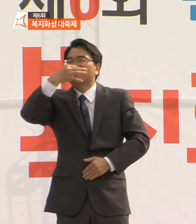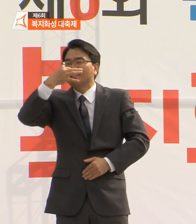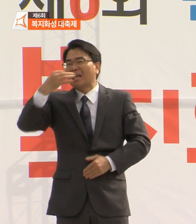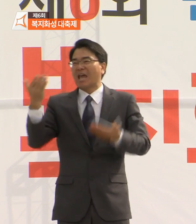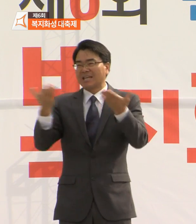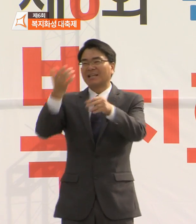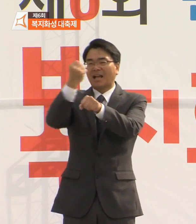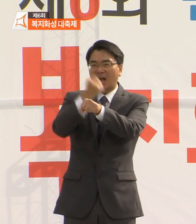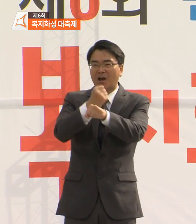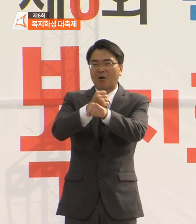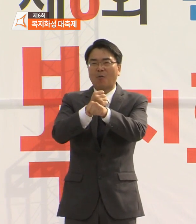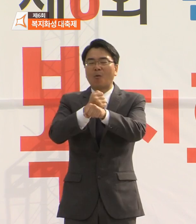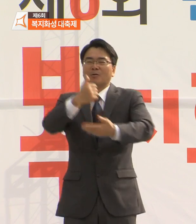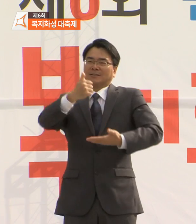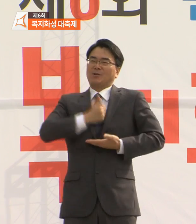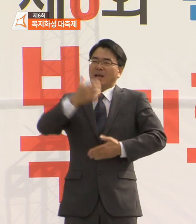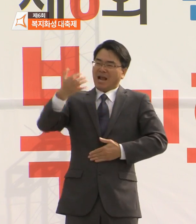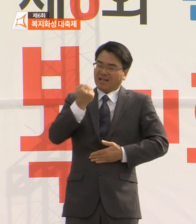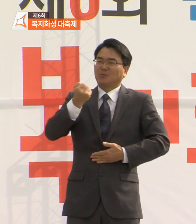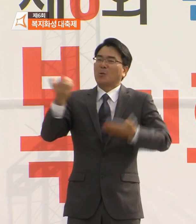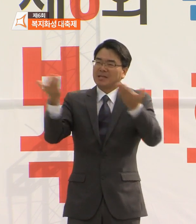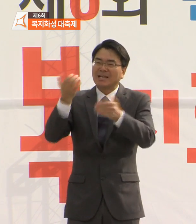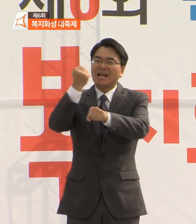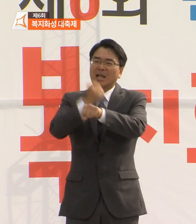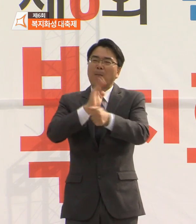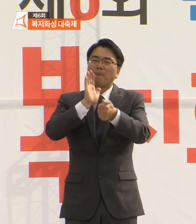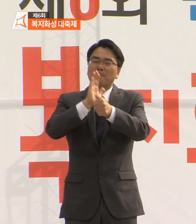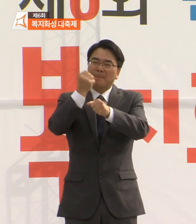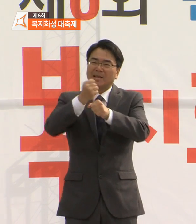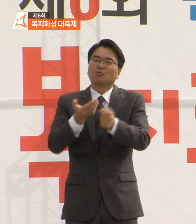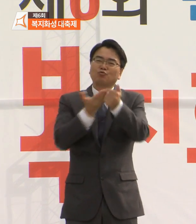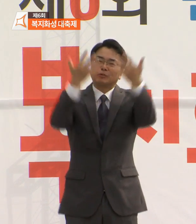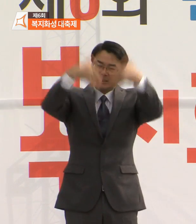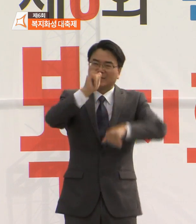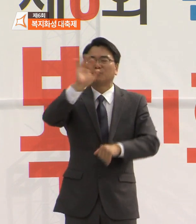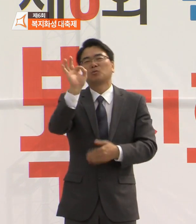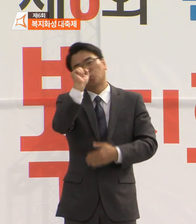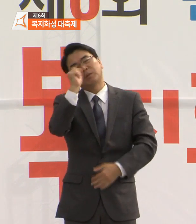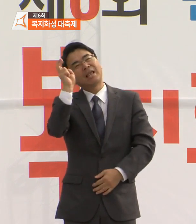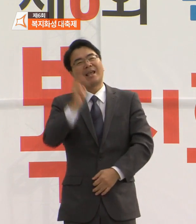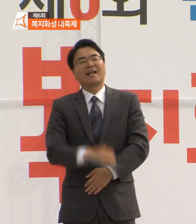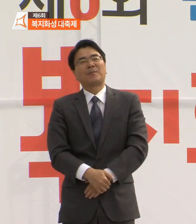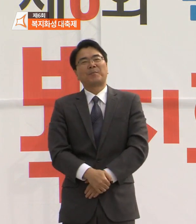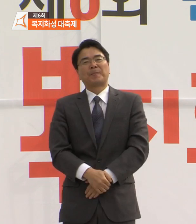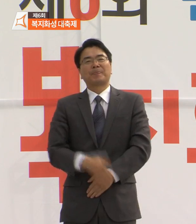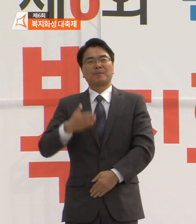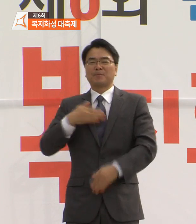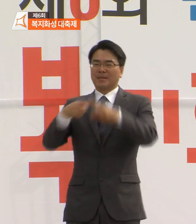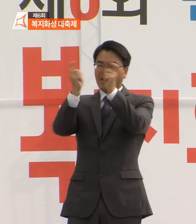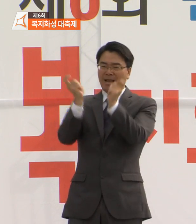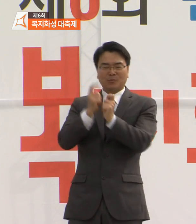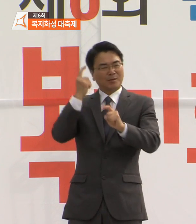그다음에 좀 자존감을 가지고 충분히 할 수 있는 이런 것들이 돼야 되는데 저는 그렇게 된 데에서는 제